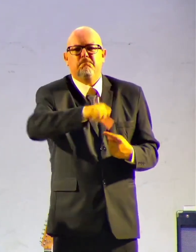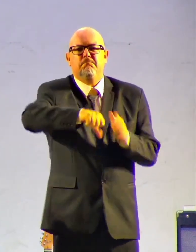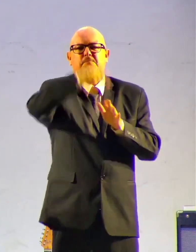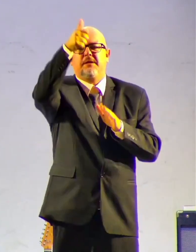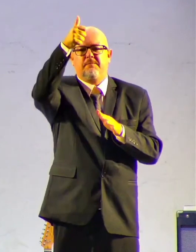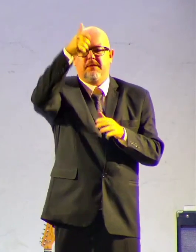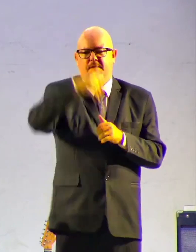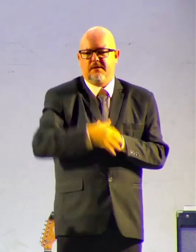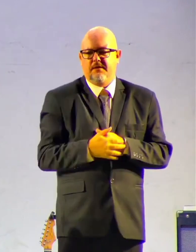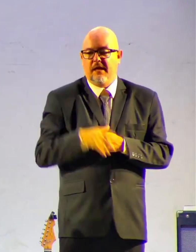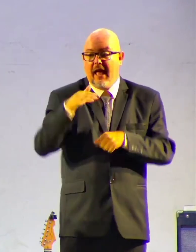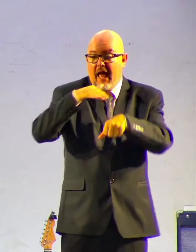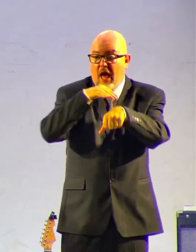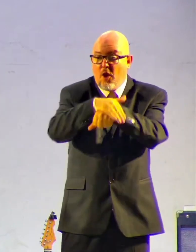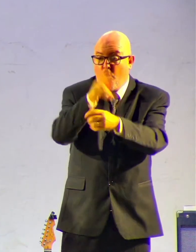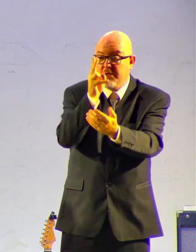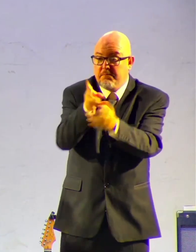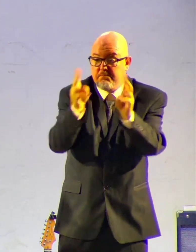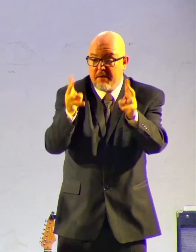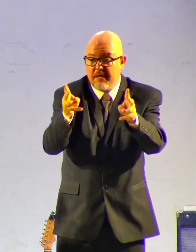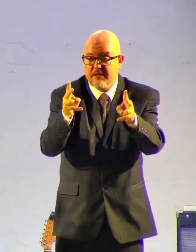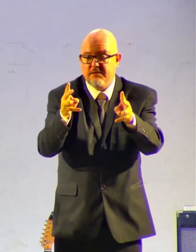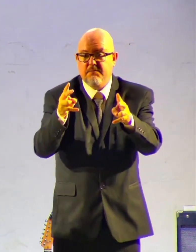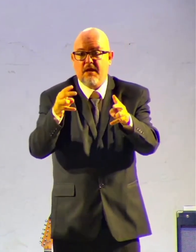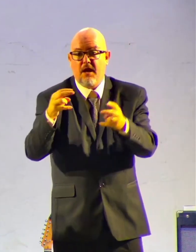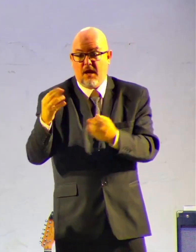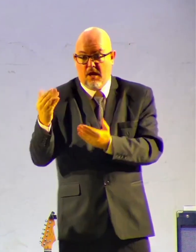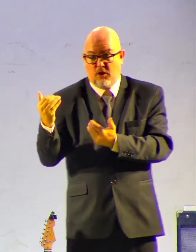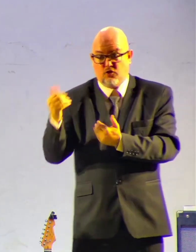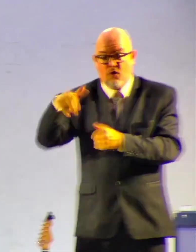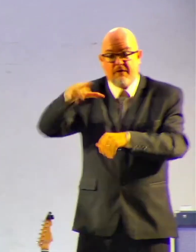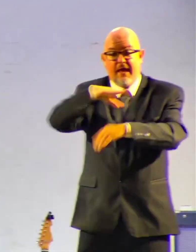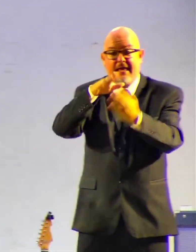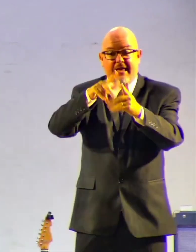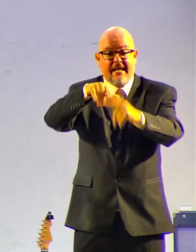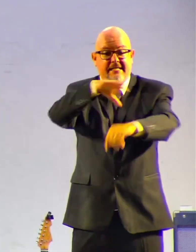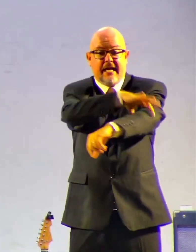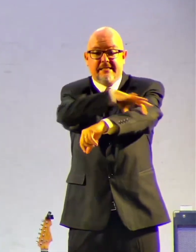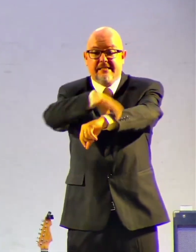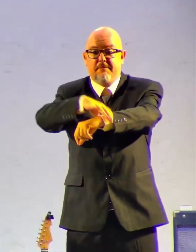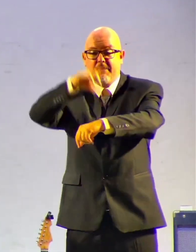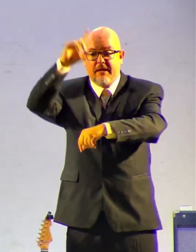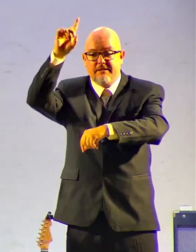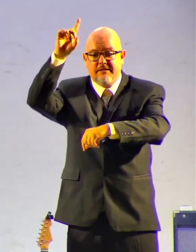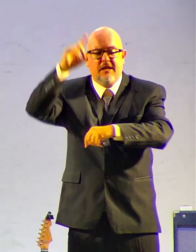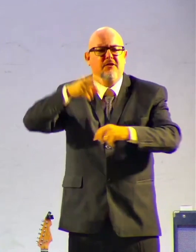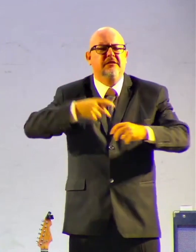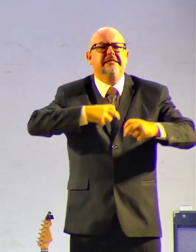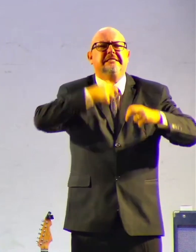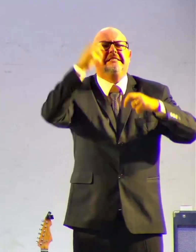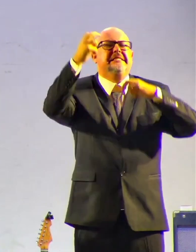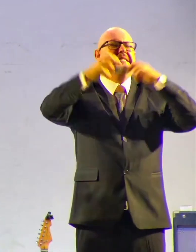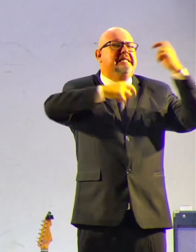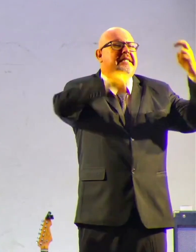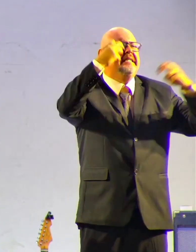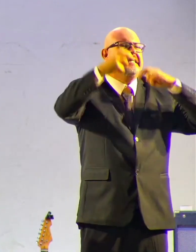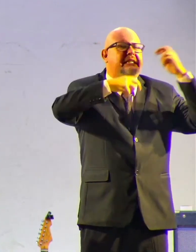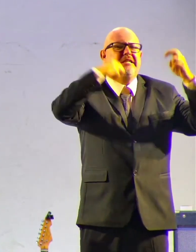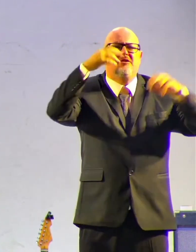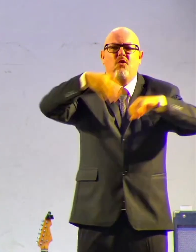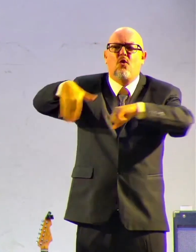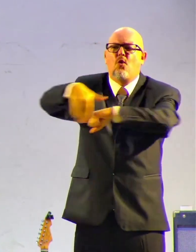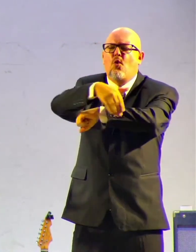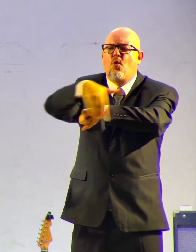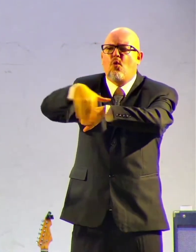Naquela mesma noite, uma jovem da Assembleia de Deus saiu gritando a plenos pulmões pelas ruas de